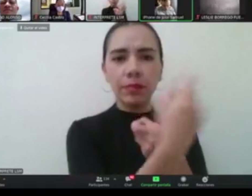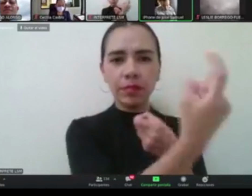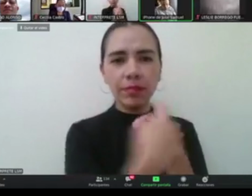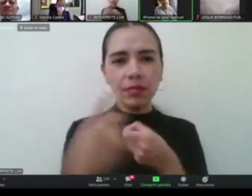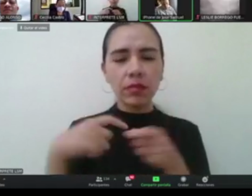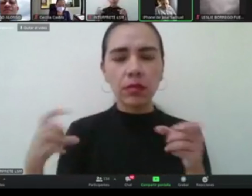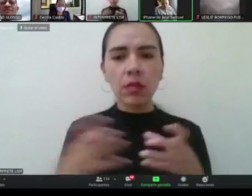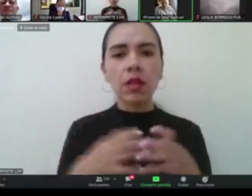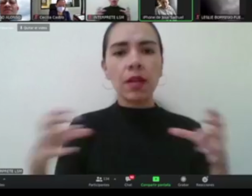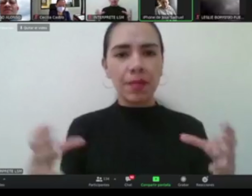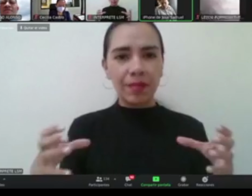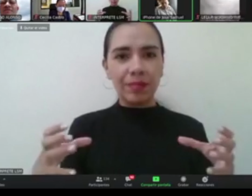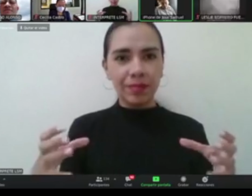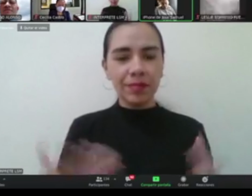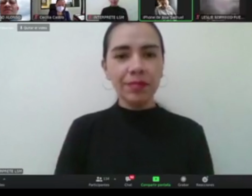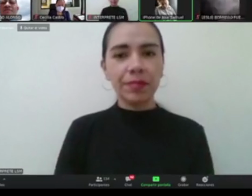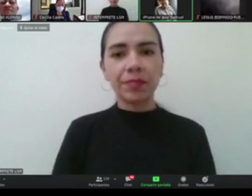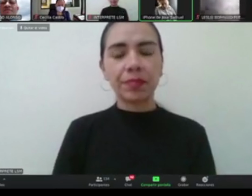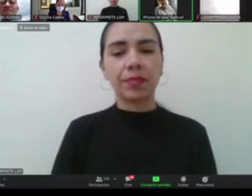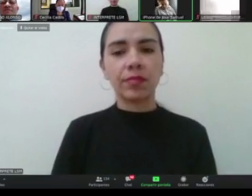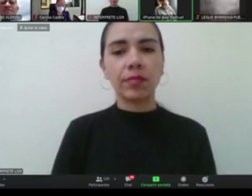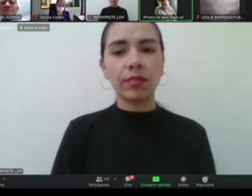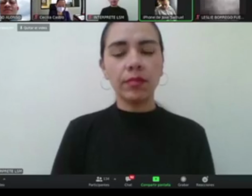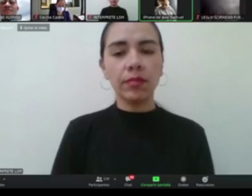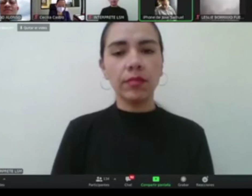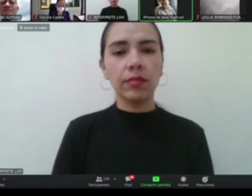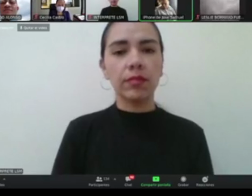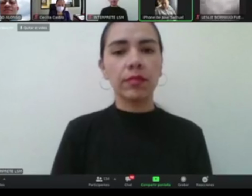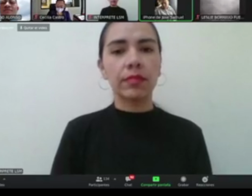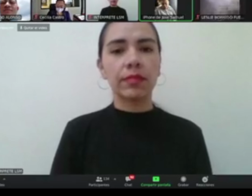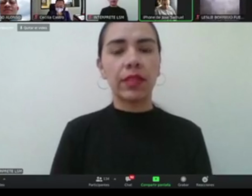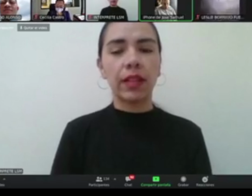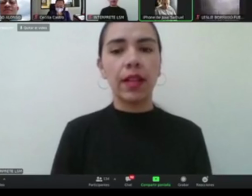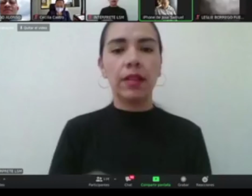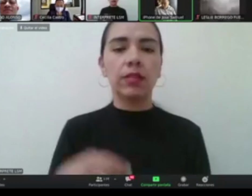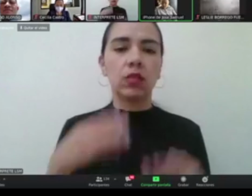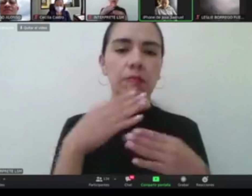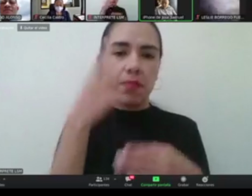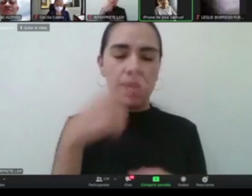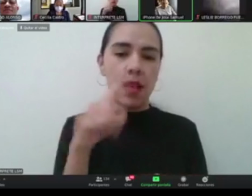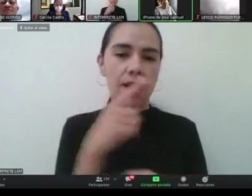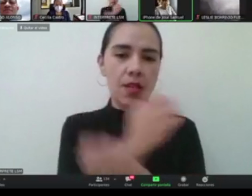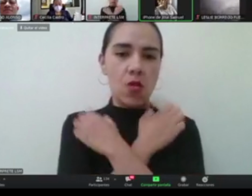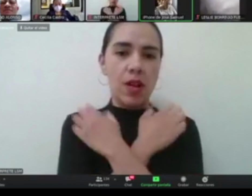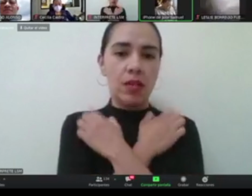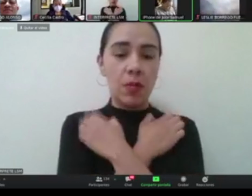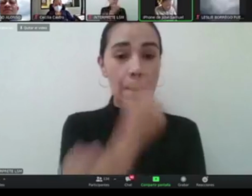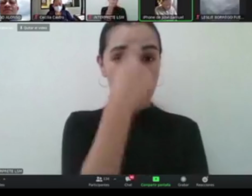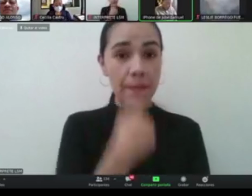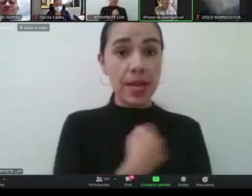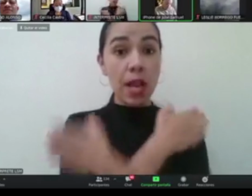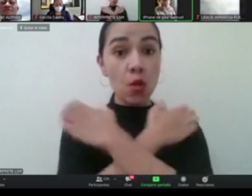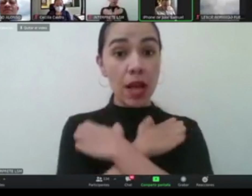otros elementos de la educación, para mí la educación